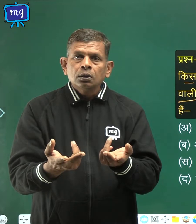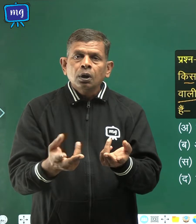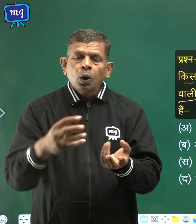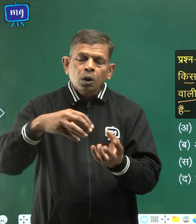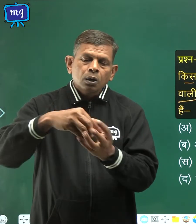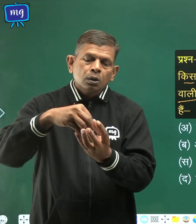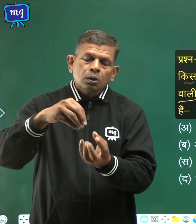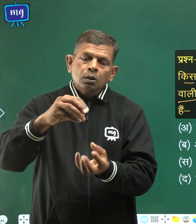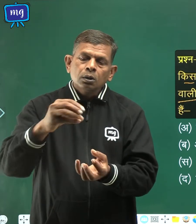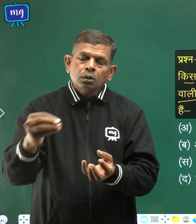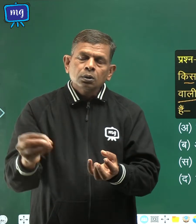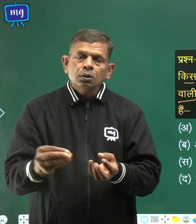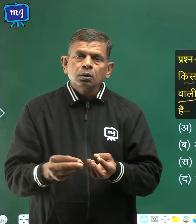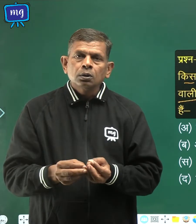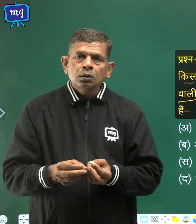ग्रंथिकाओं में